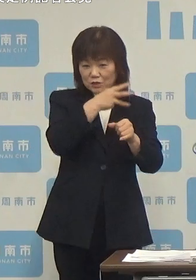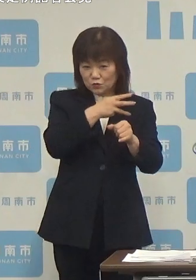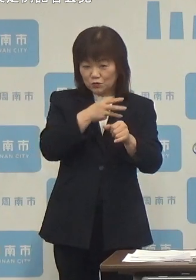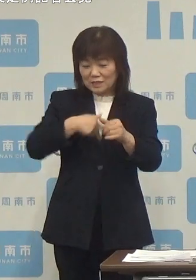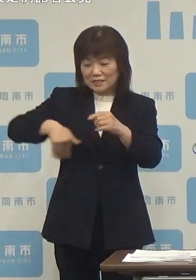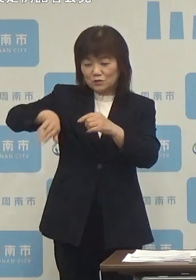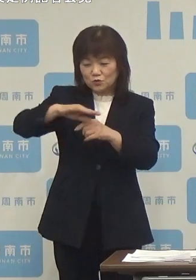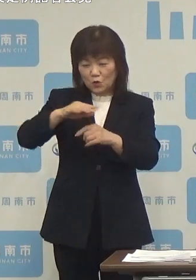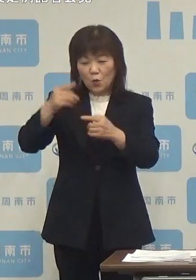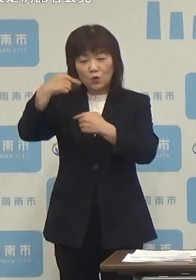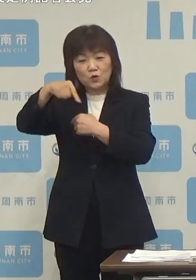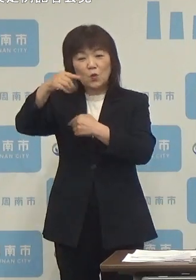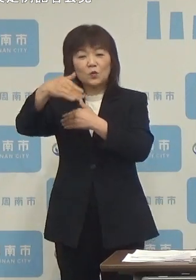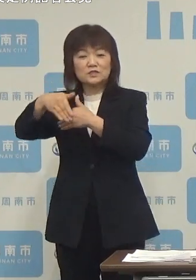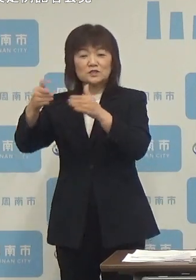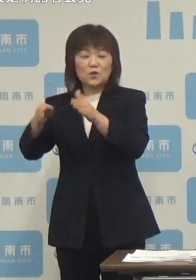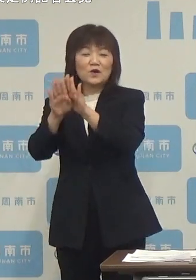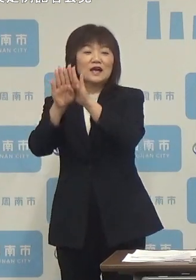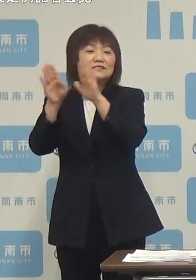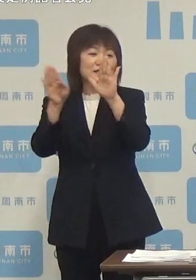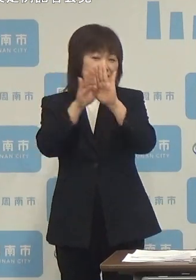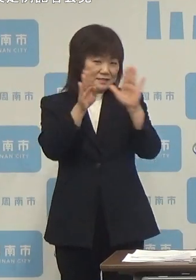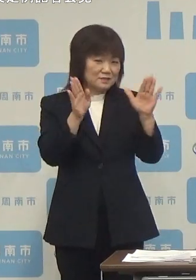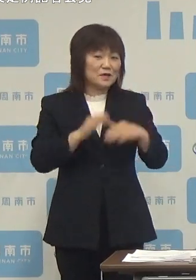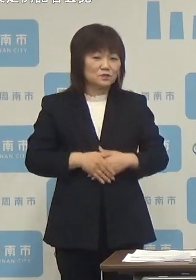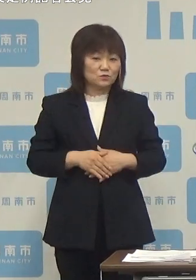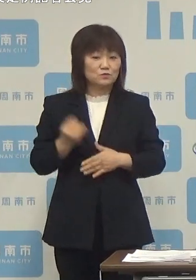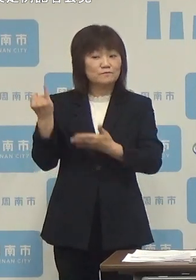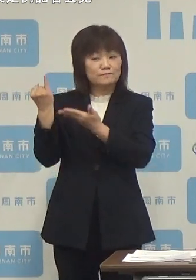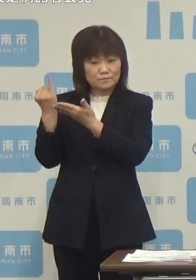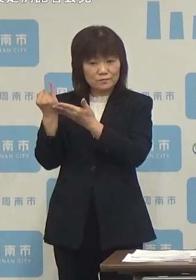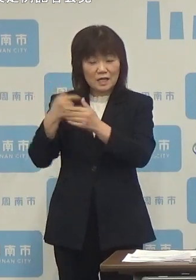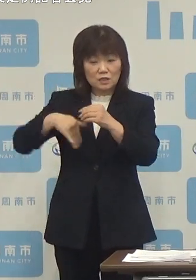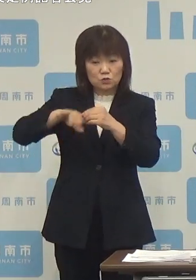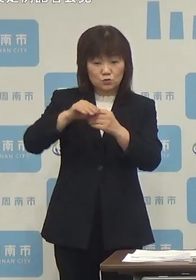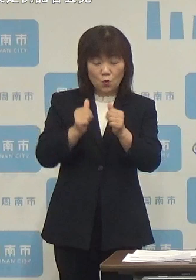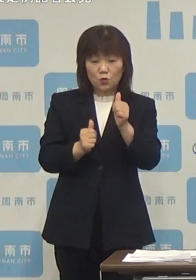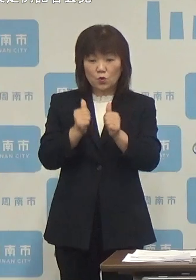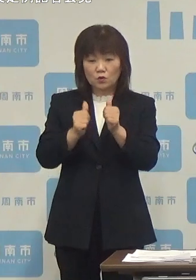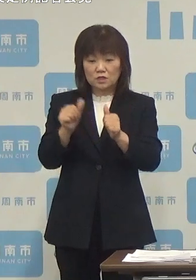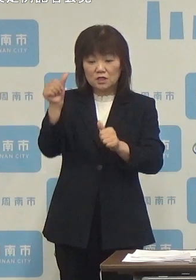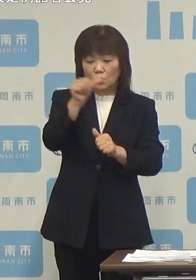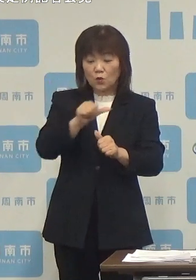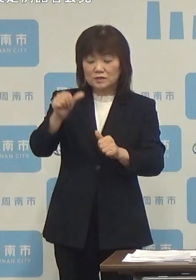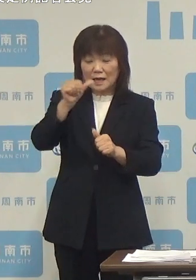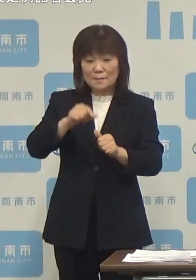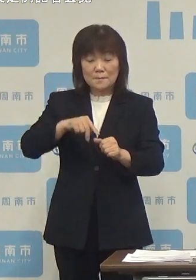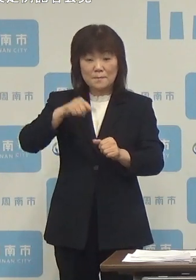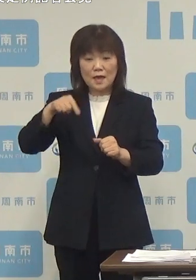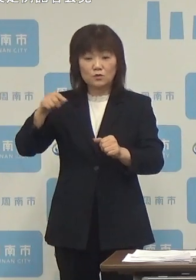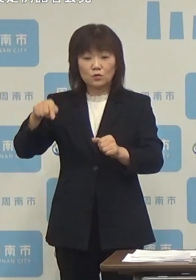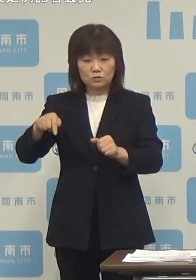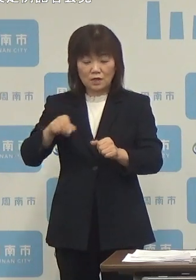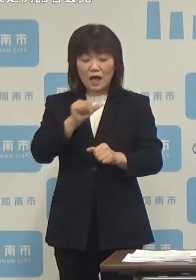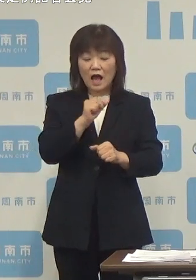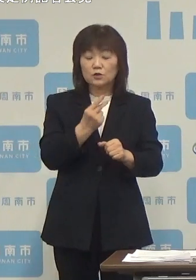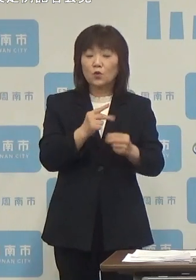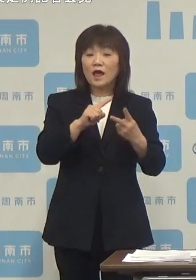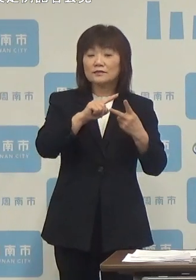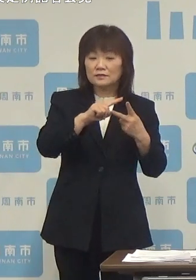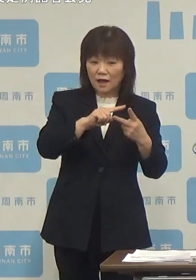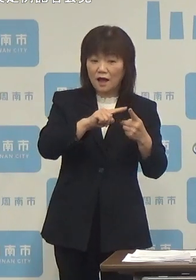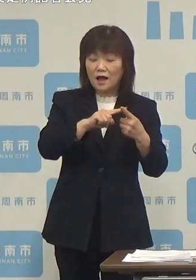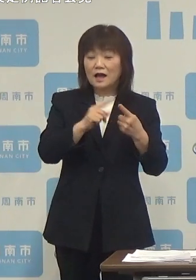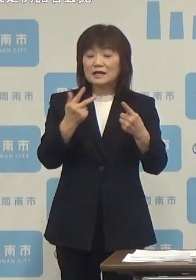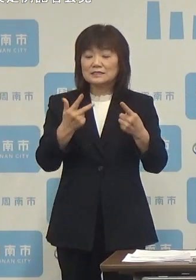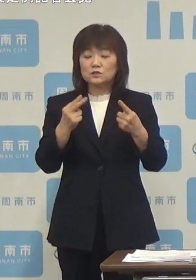陸上教室を開催いたします。市川さんは陸上競技5000メートルでアトランタとシ